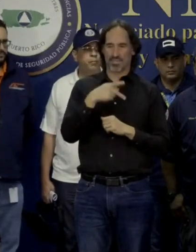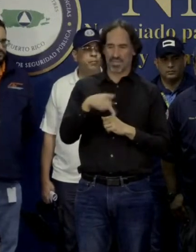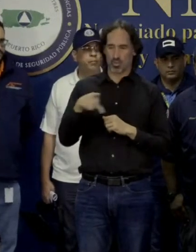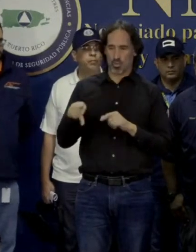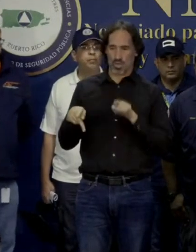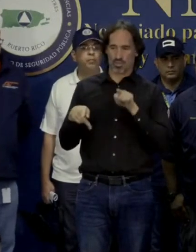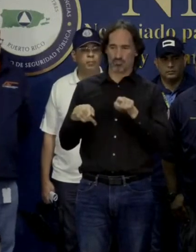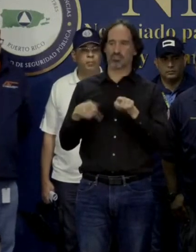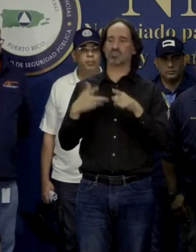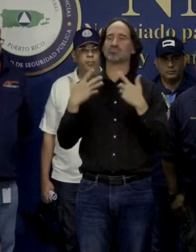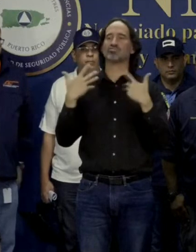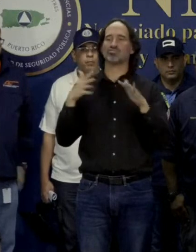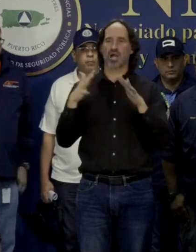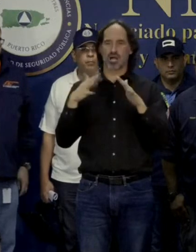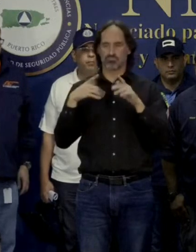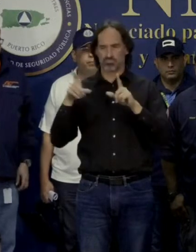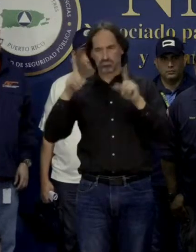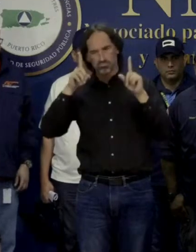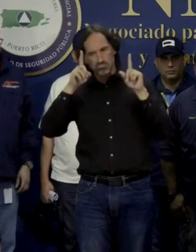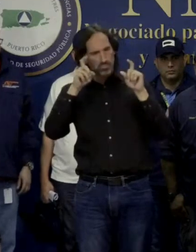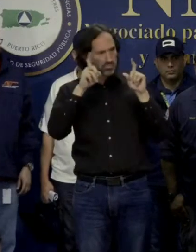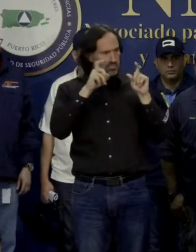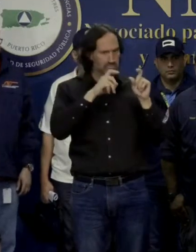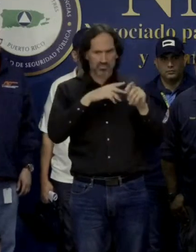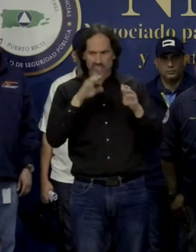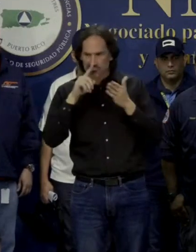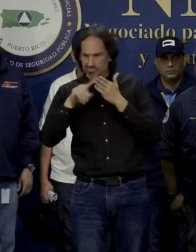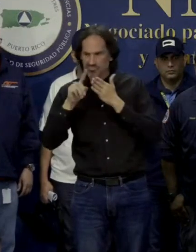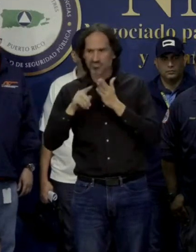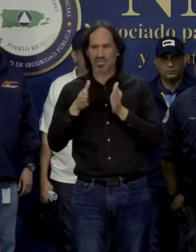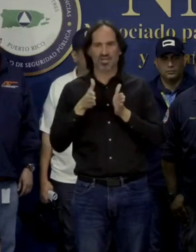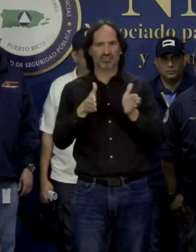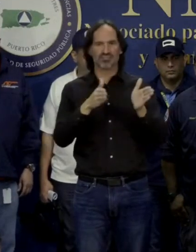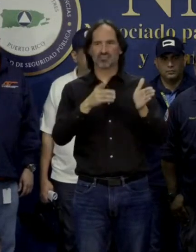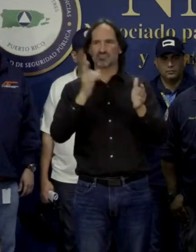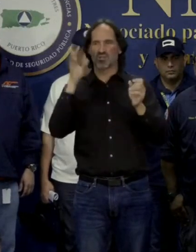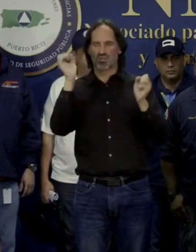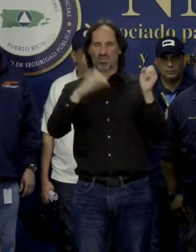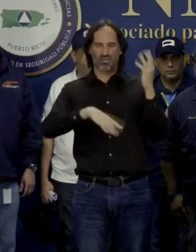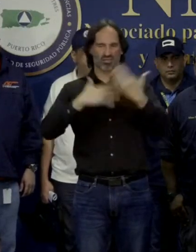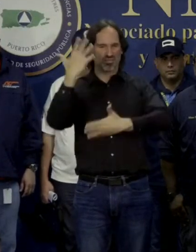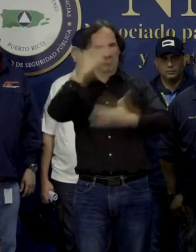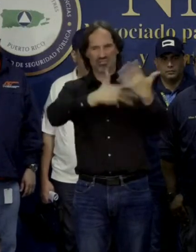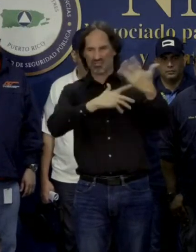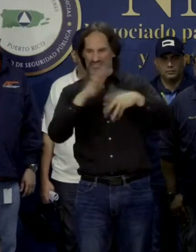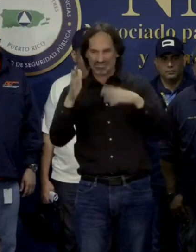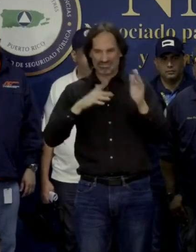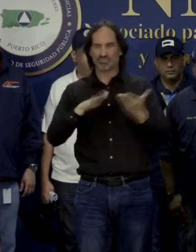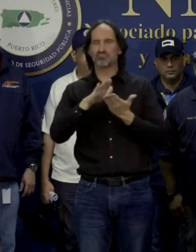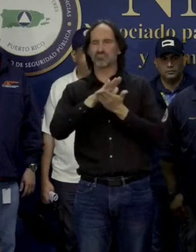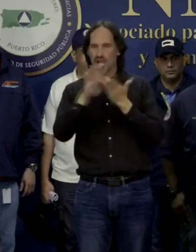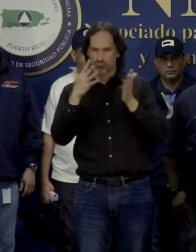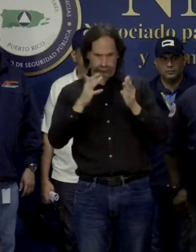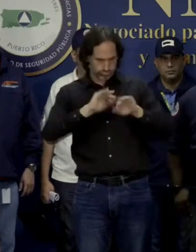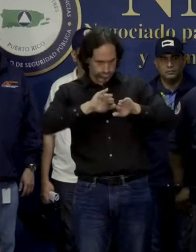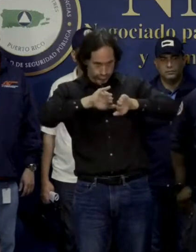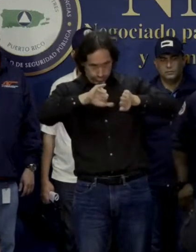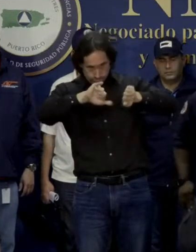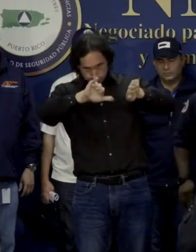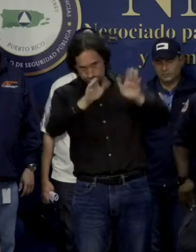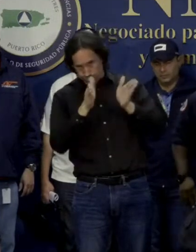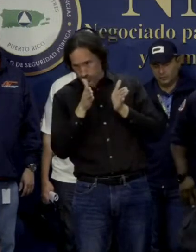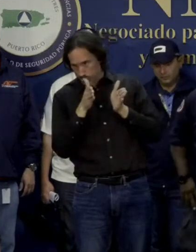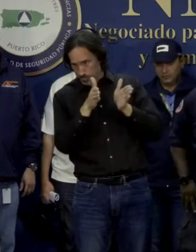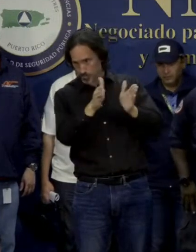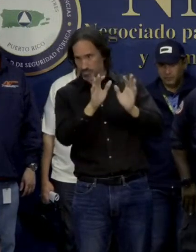están moviendo los escombros para que ellos tengan acceso. En cuanto a los empleados de DITOP, que llegaron de movilidad de la